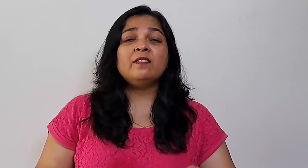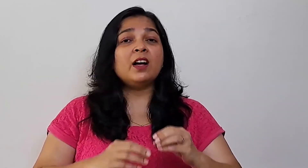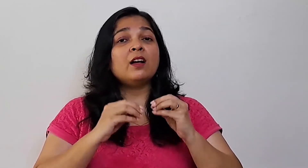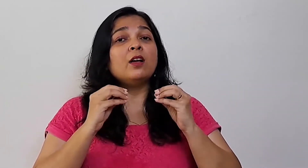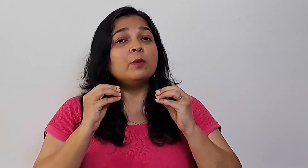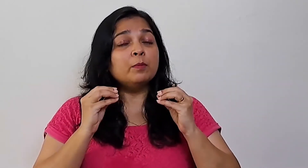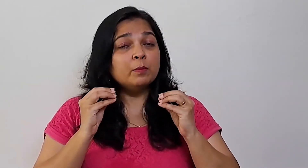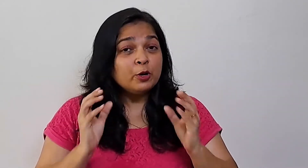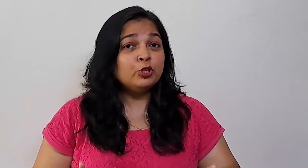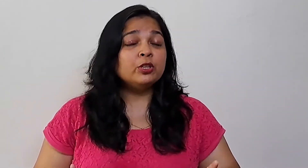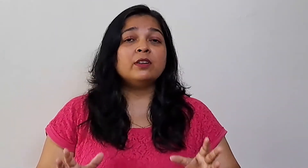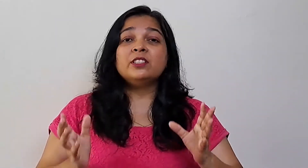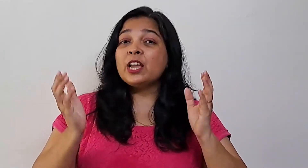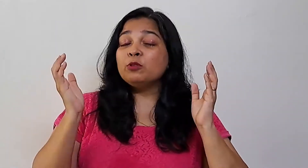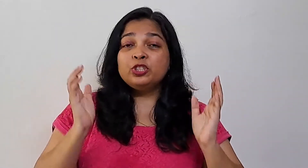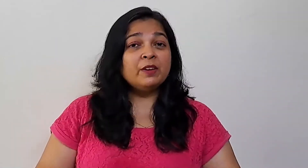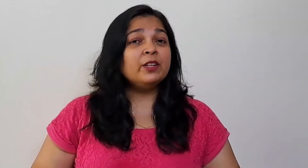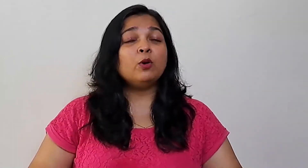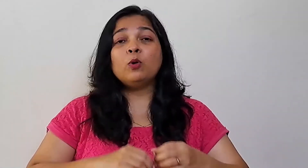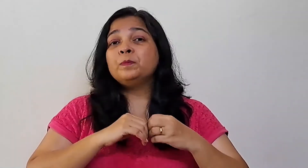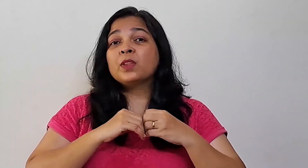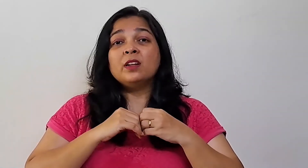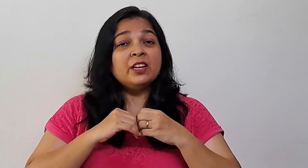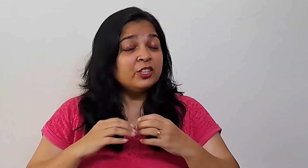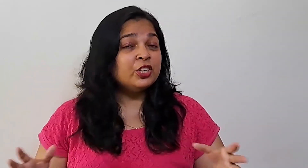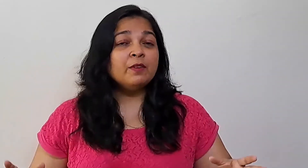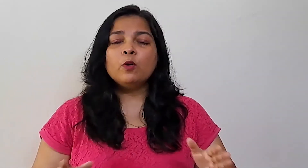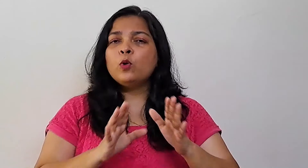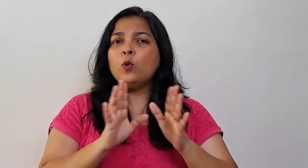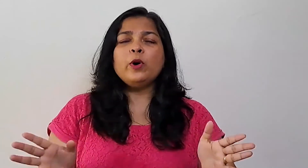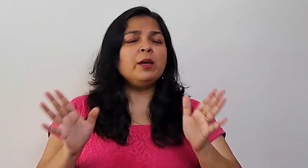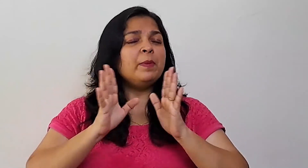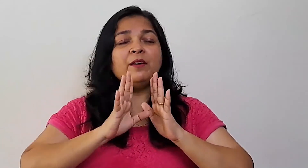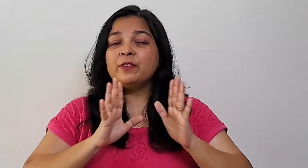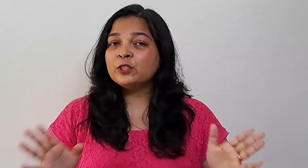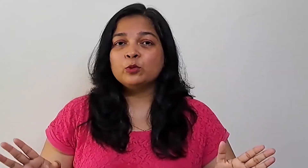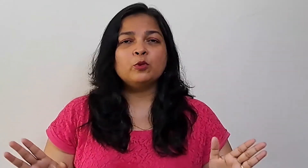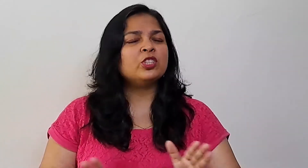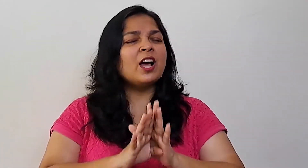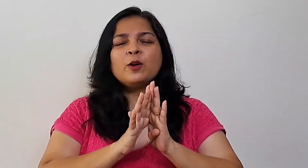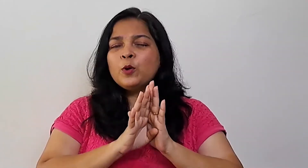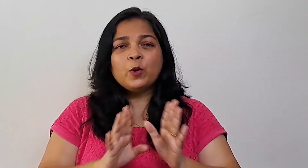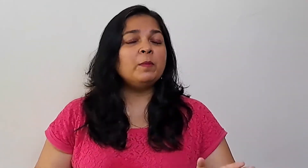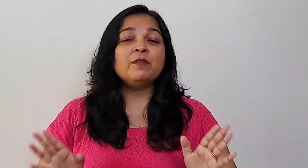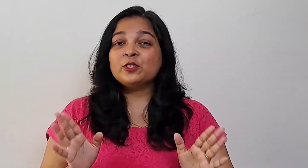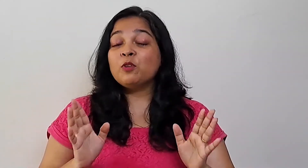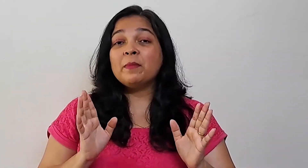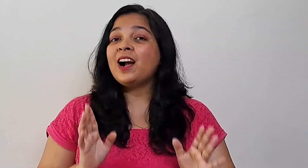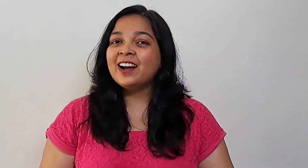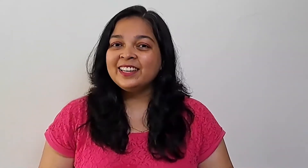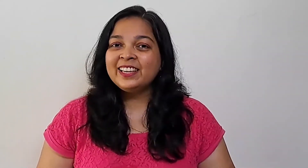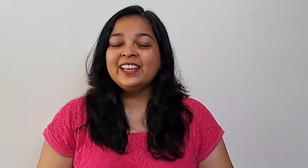कोई दानव, ना कोई मनुख, चाहे वह जीवित होवे निर्जीव होवे, कोई भी वस्तु, कोई भी